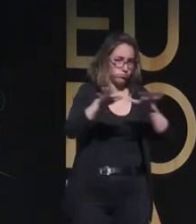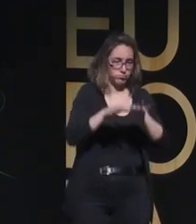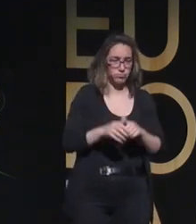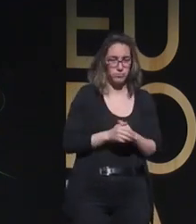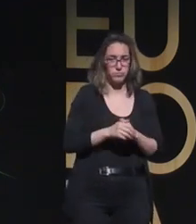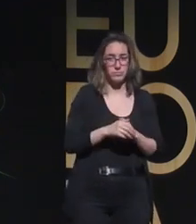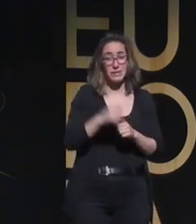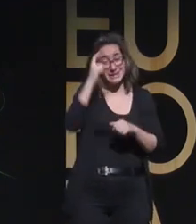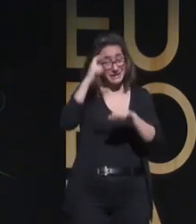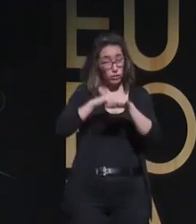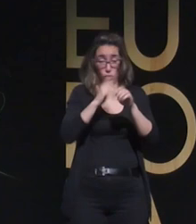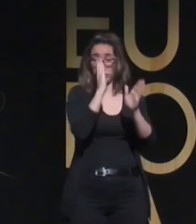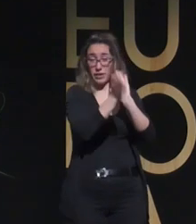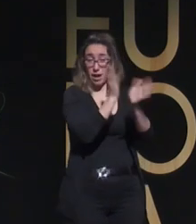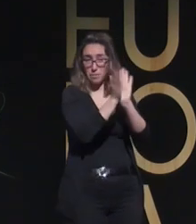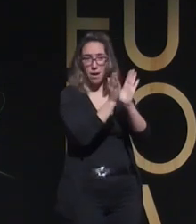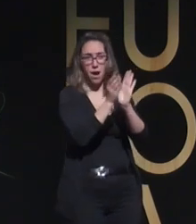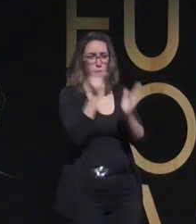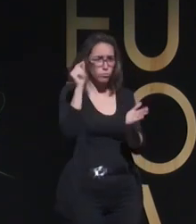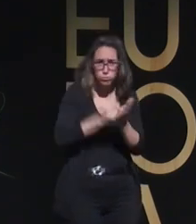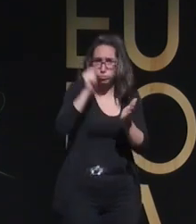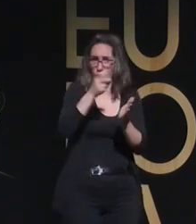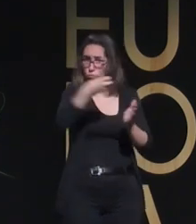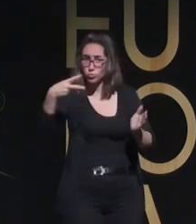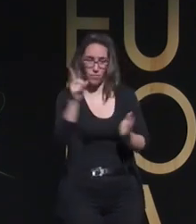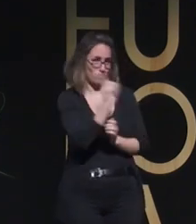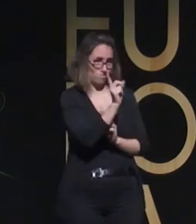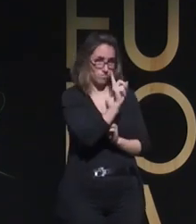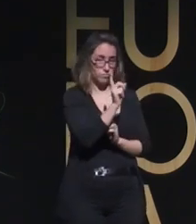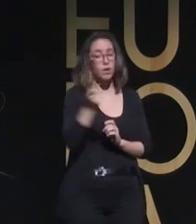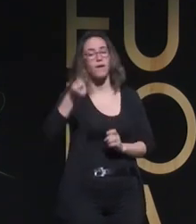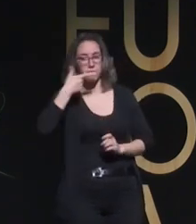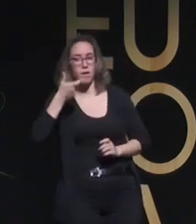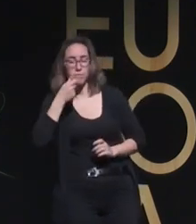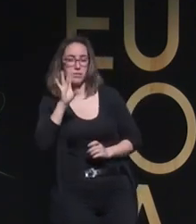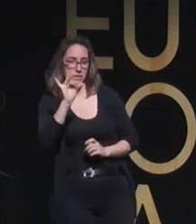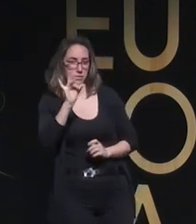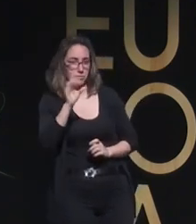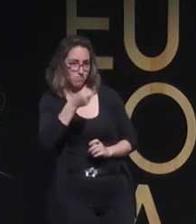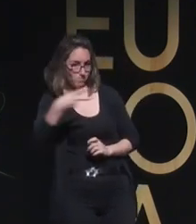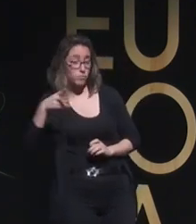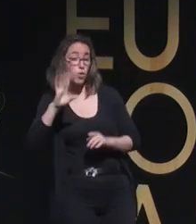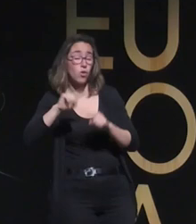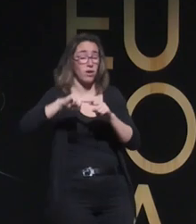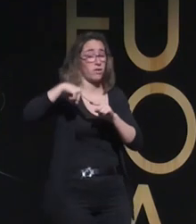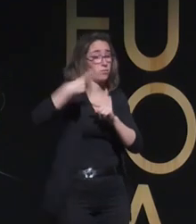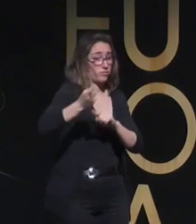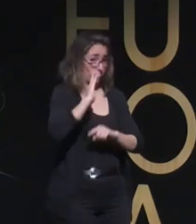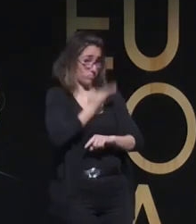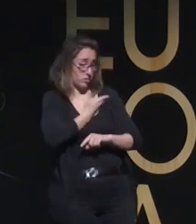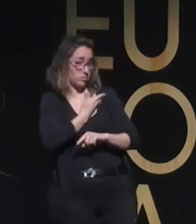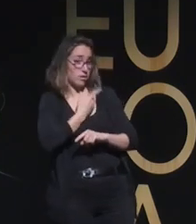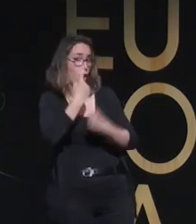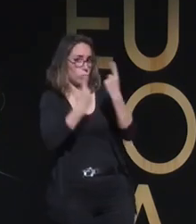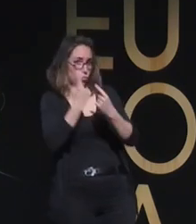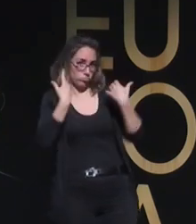es efectiva en inmediatez. La farmacología sí. Yeah. Aunque luego tenga unos efectos secundarios en algunos niños terroríficos. Uno de los